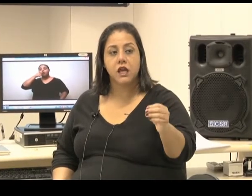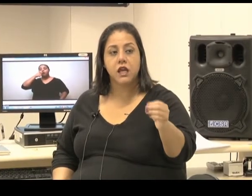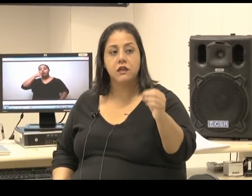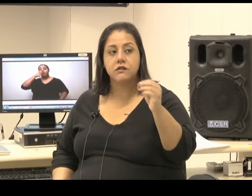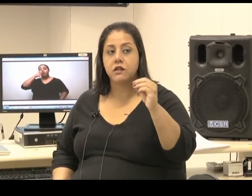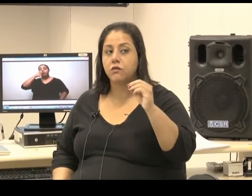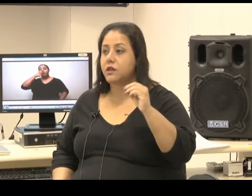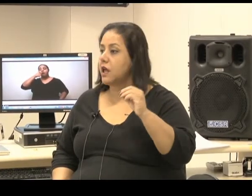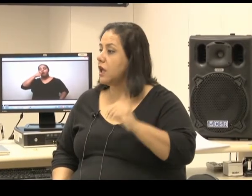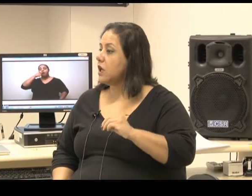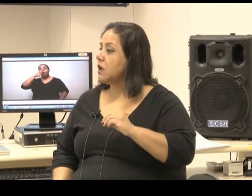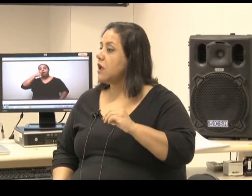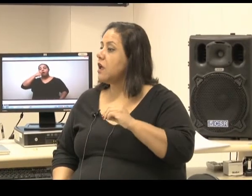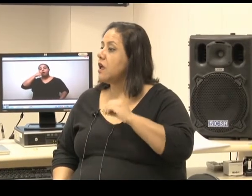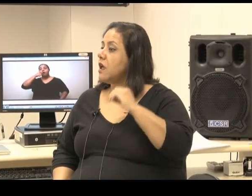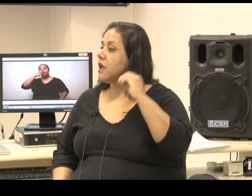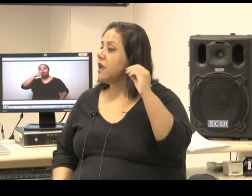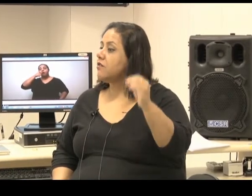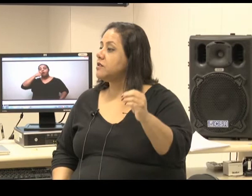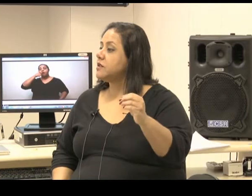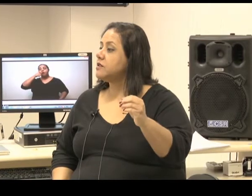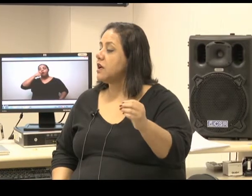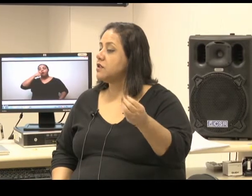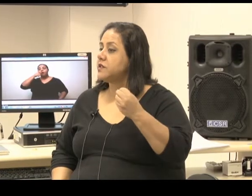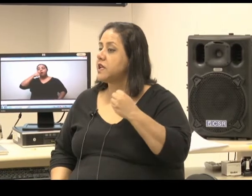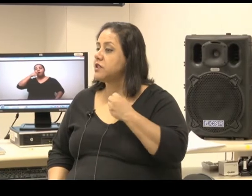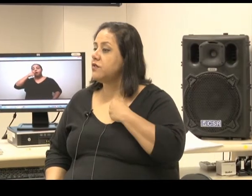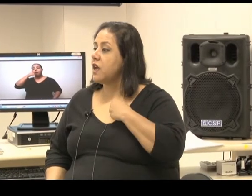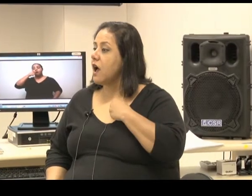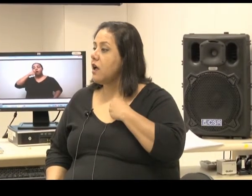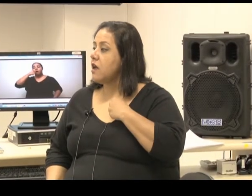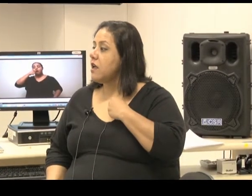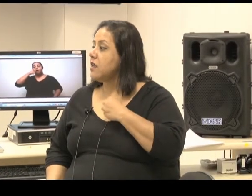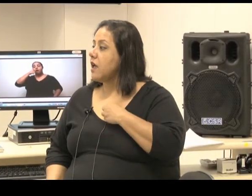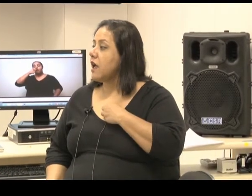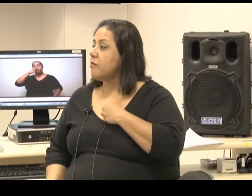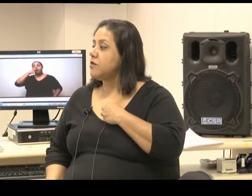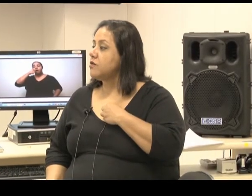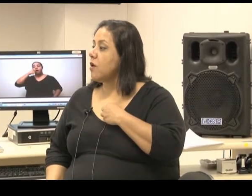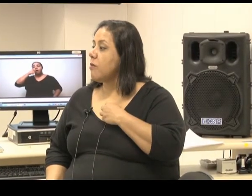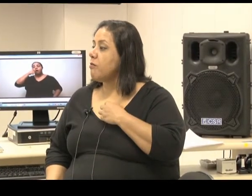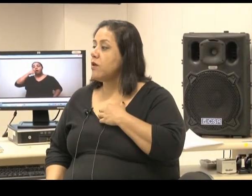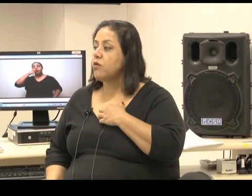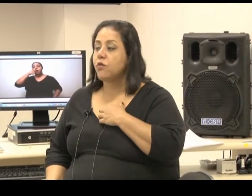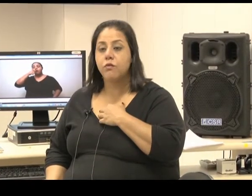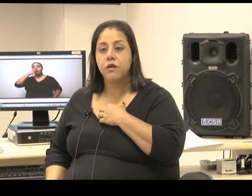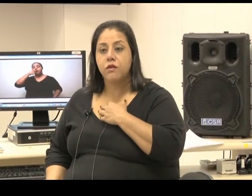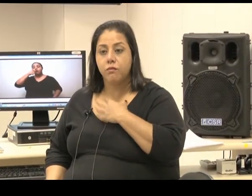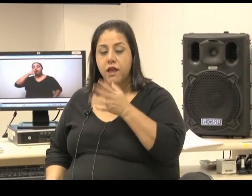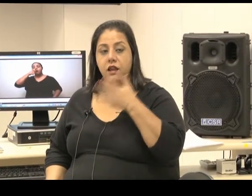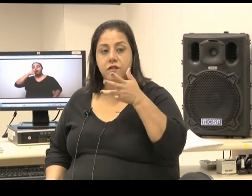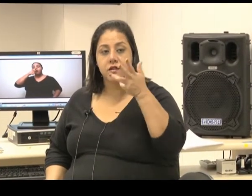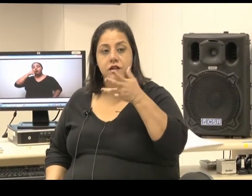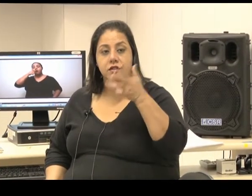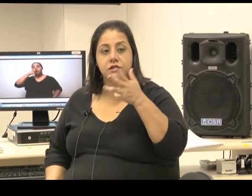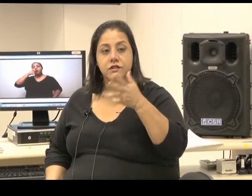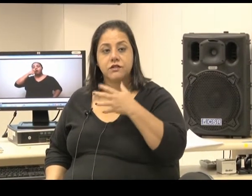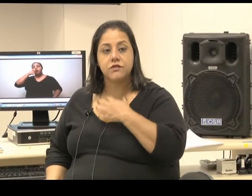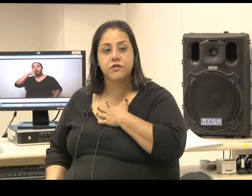tem, se não tem. E aí a gente vai ter que adivinhar quem é a pessoa pelo nome, pela descrição que vocês